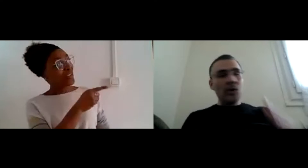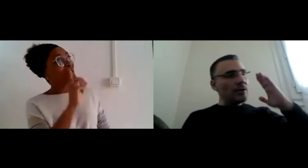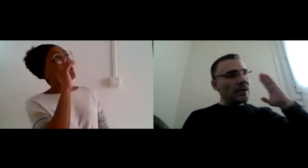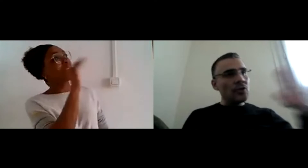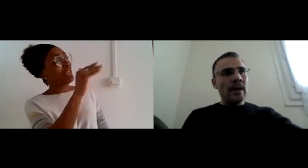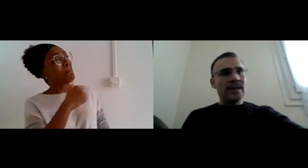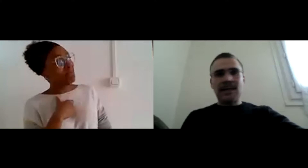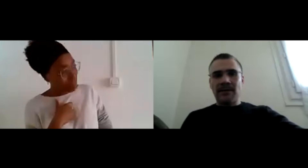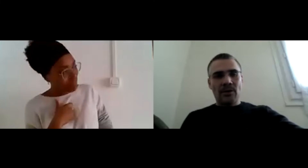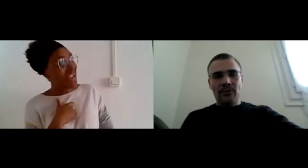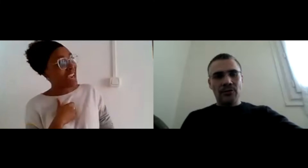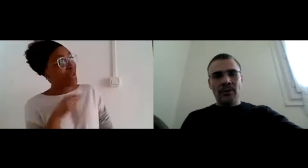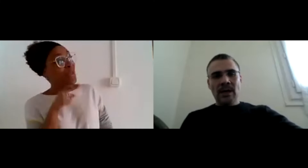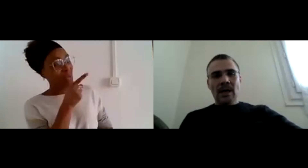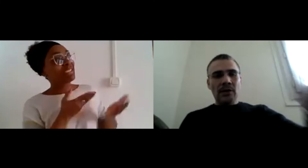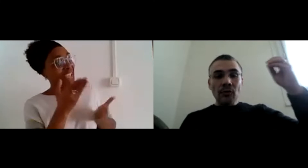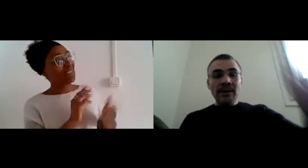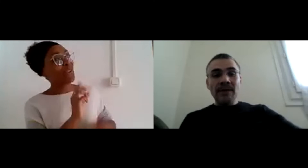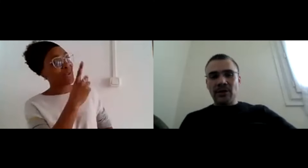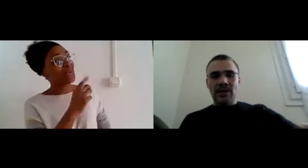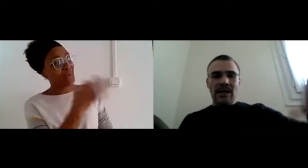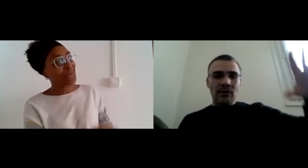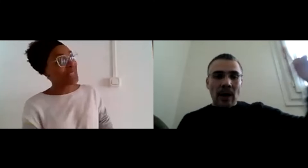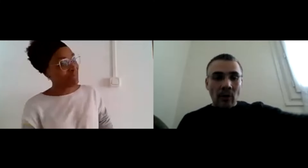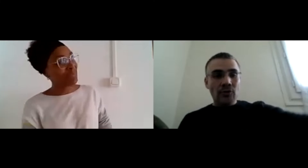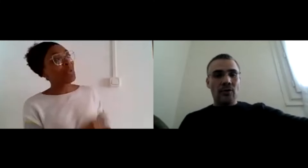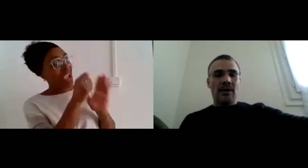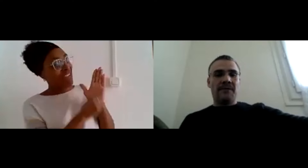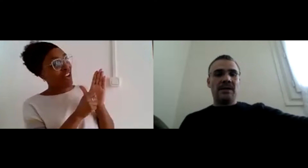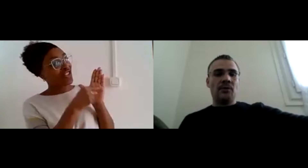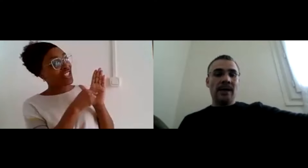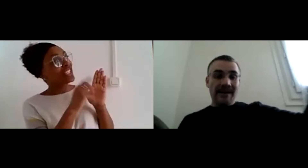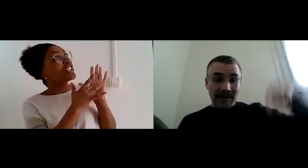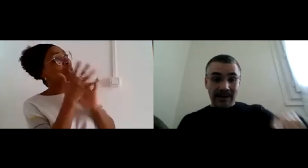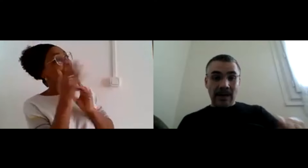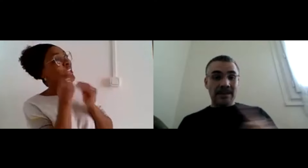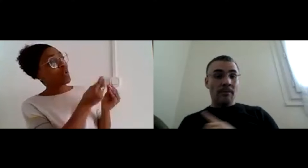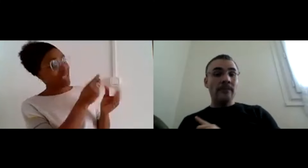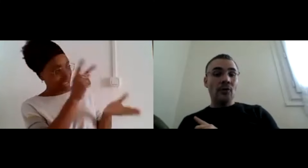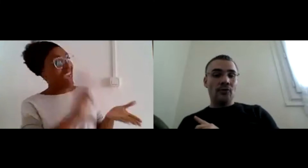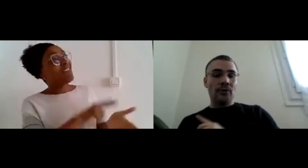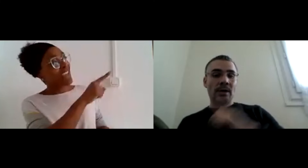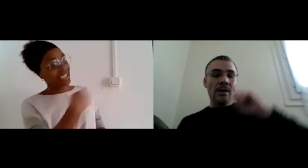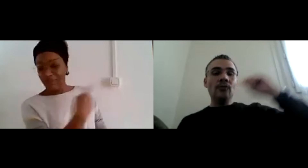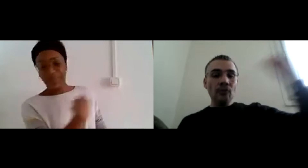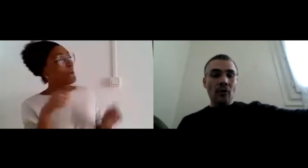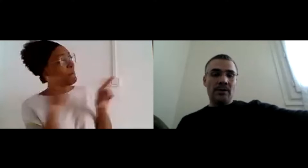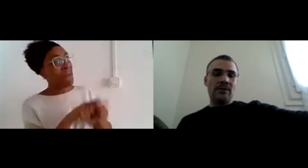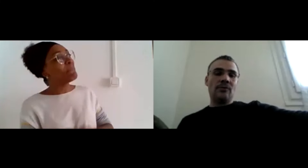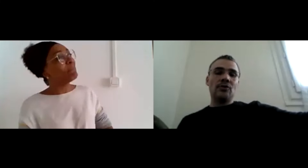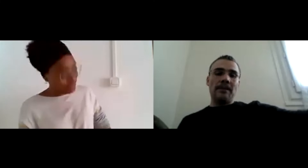on reconnaît que tu es un serviteur de Dieu, ton évangile là que tu as reçu en révélation est véritable, c'est le même que le nôtre,